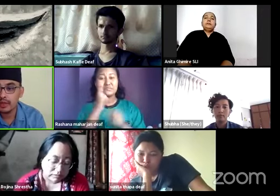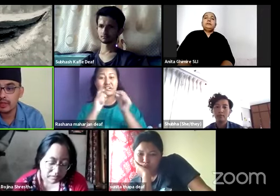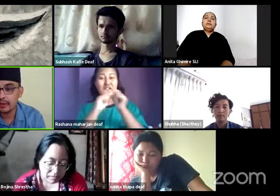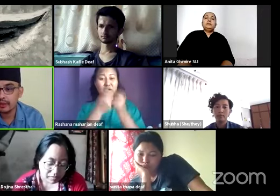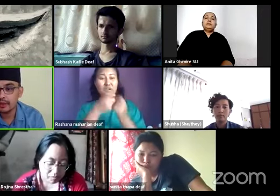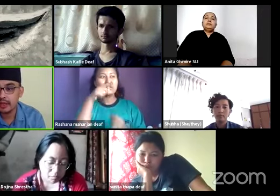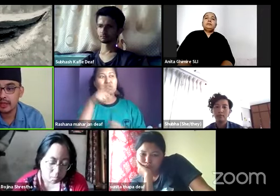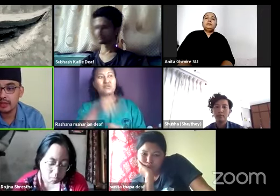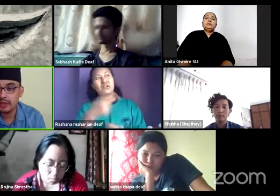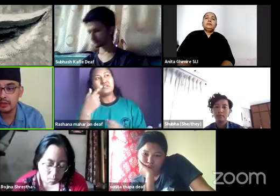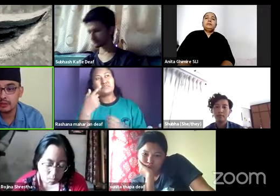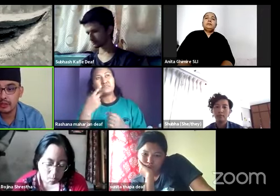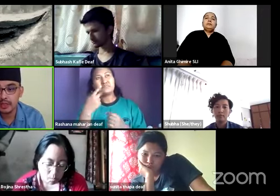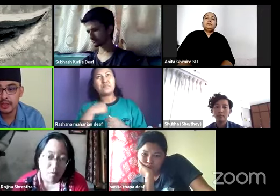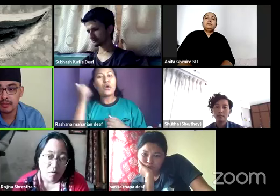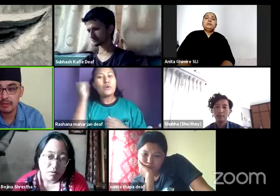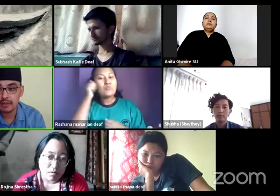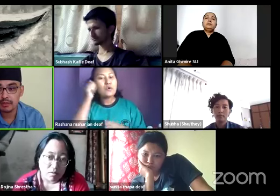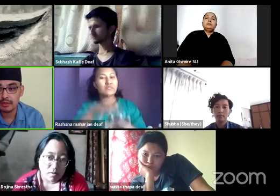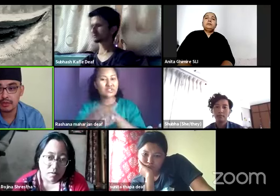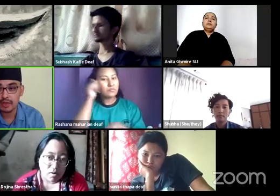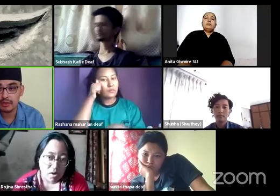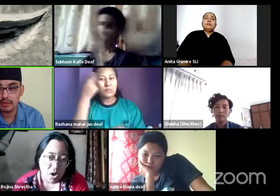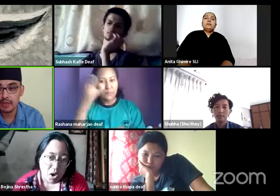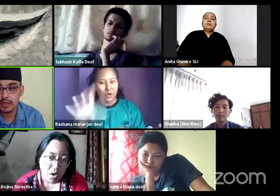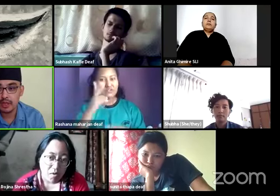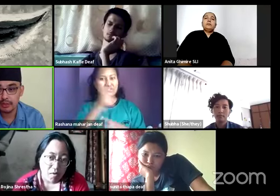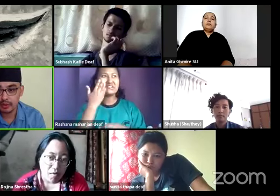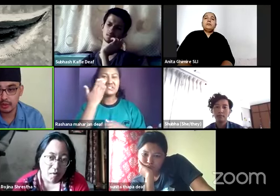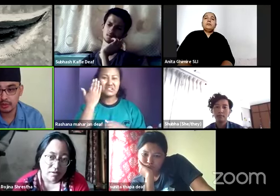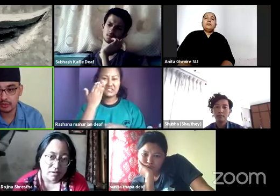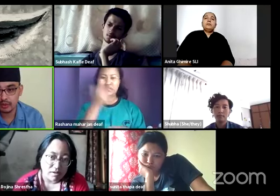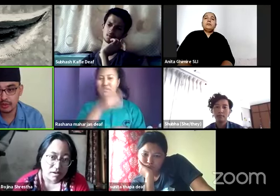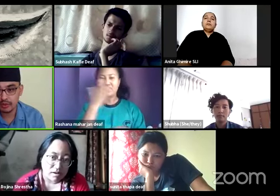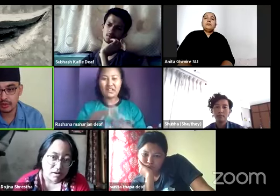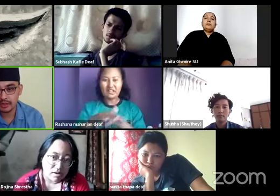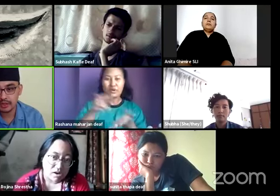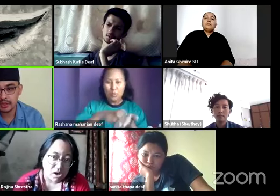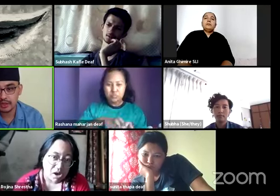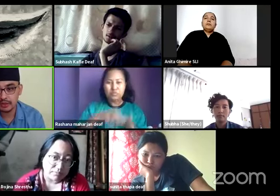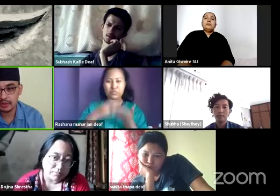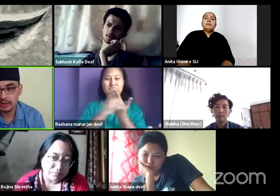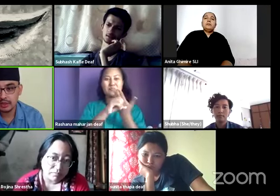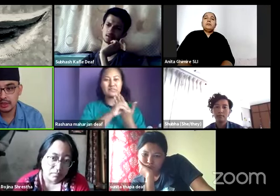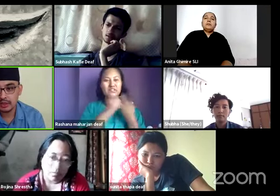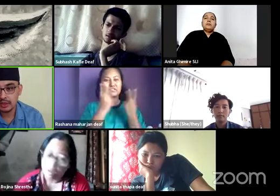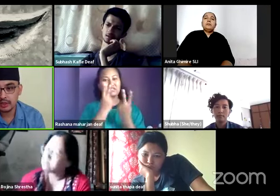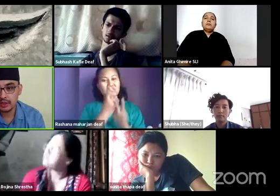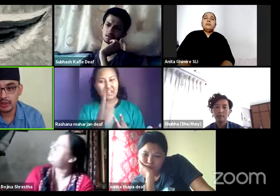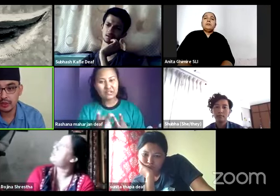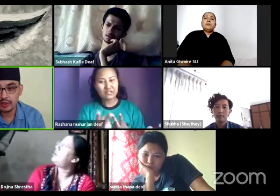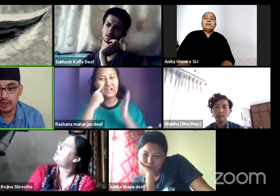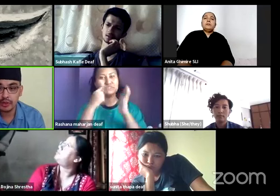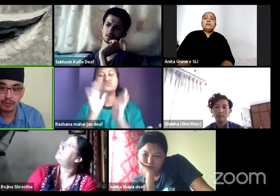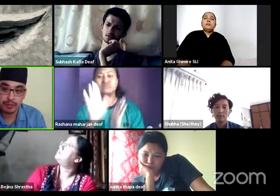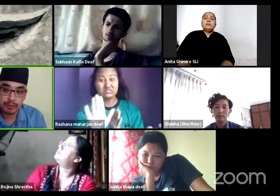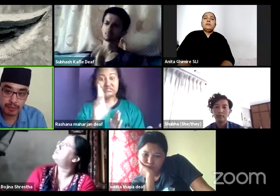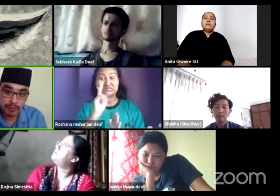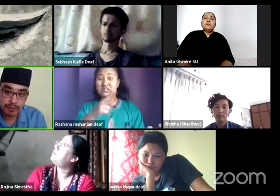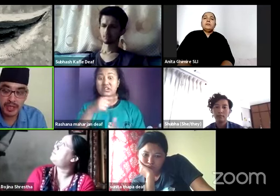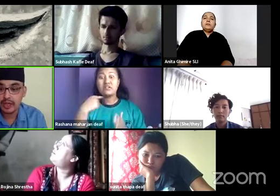त्यस्तो कुरा लागेको छ मलाई। अनि अर्को जुन बहिरा क्षेत्रमा चाहिँ अब कस्तो भने अब मेरो अनुभव अनुसार चाहिँ अब अलिक कमजोर हुने, अलिक